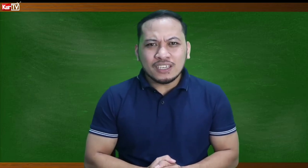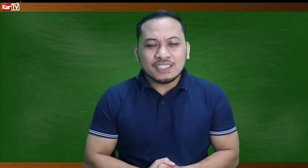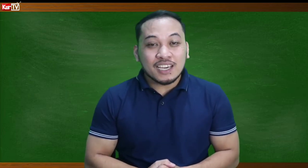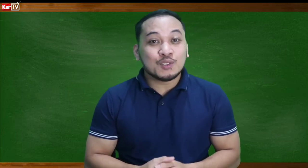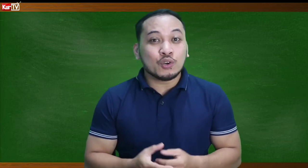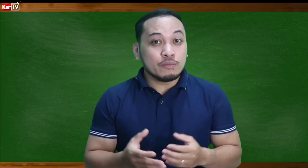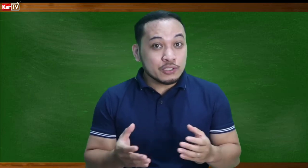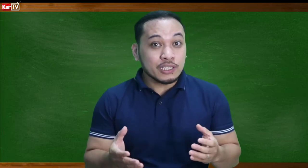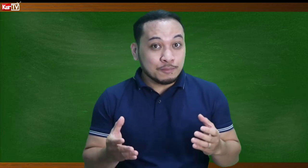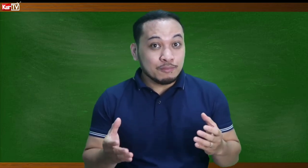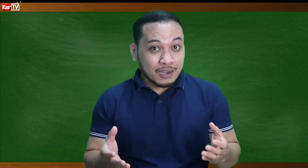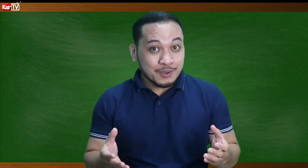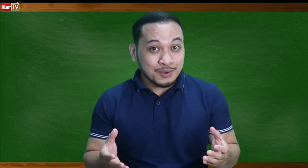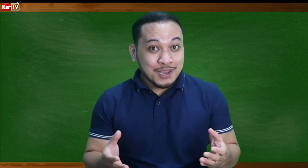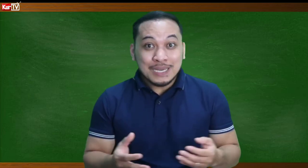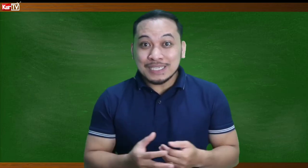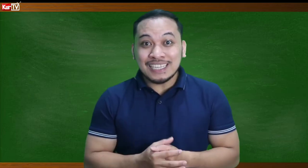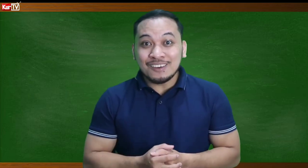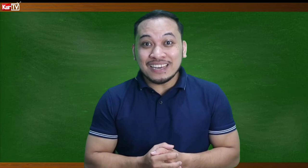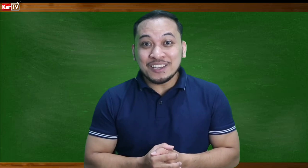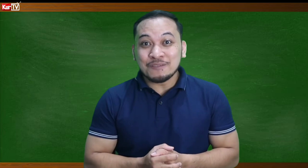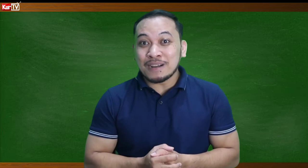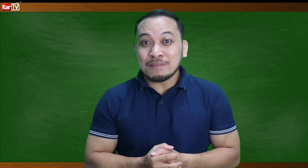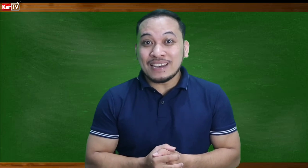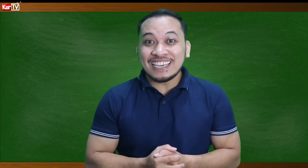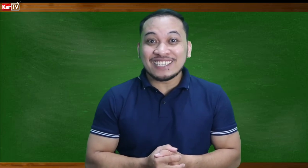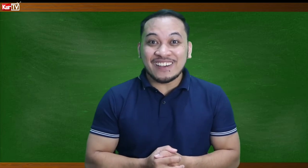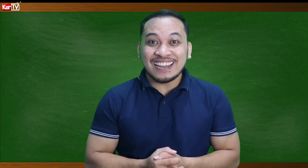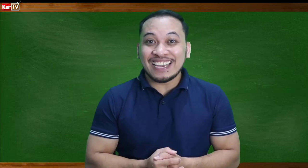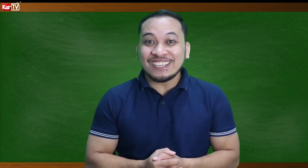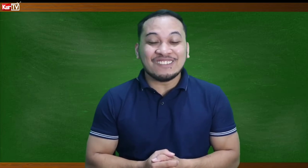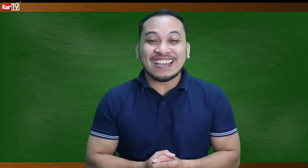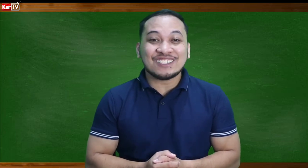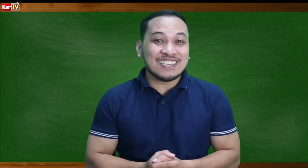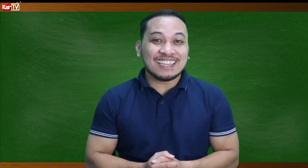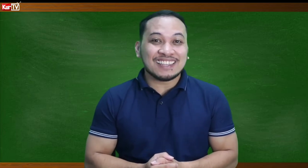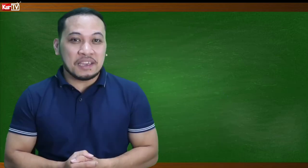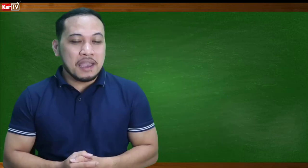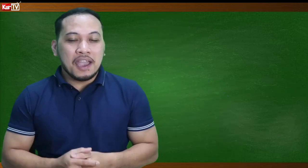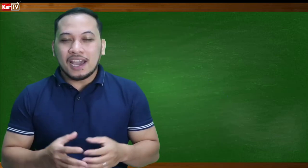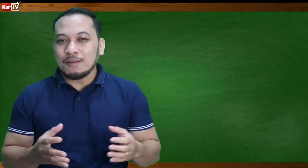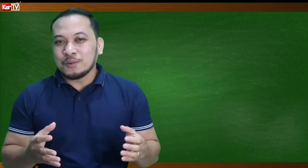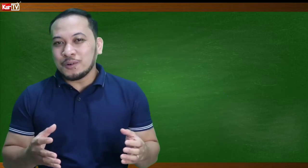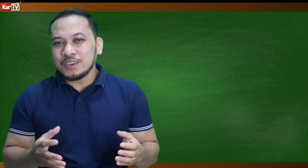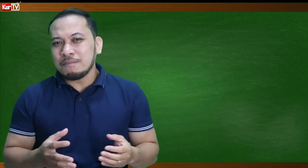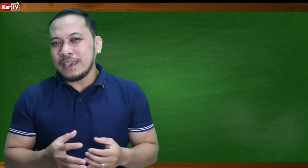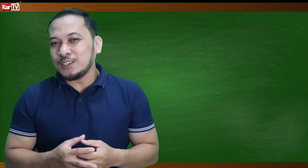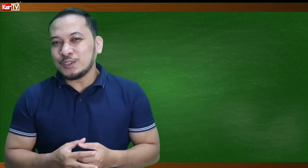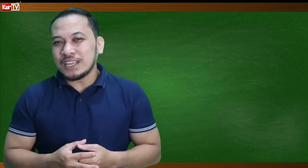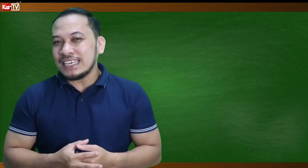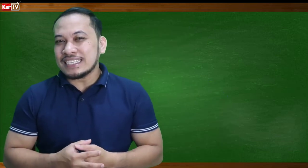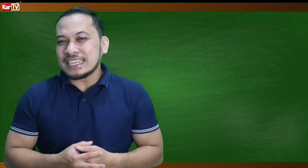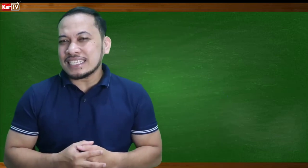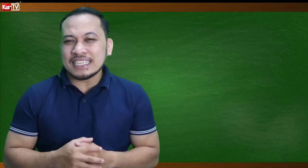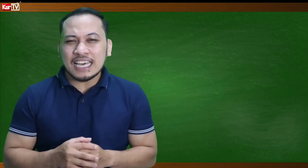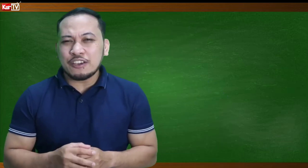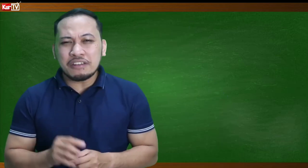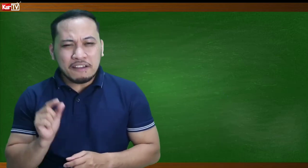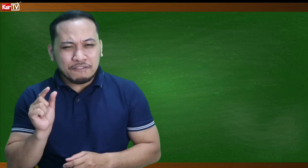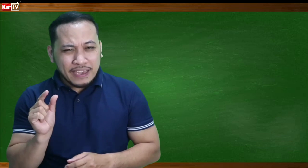dyan. So, kumusta na po ba kayo sa dalawang linggong pagbabalik eskwela ng inyong mga estudyante? Alam ko na medyo nai-stress na tayo ng very